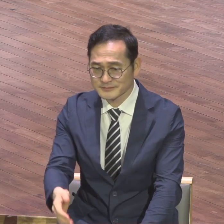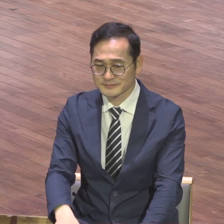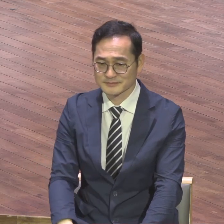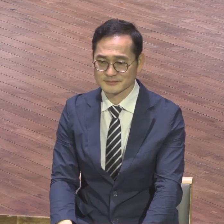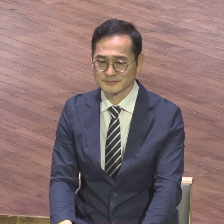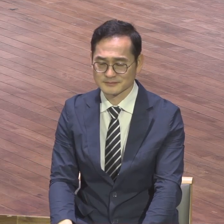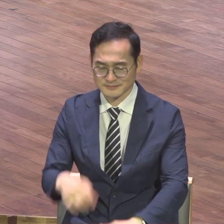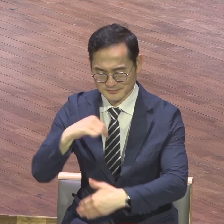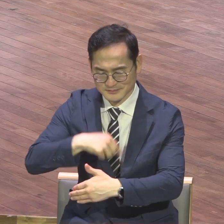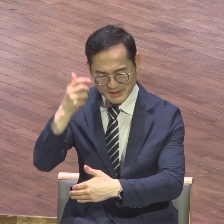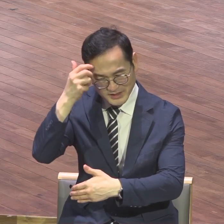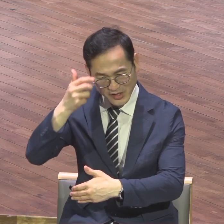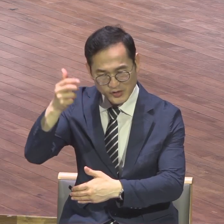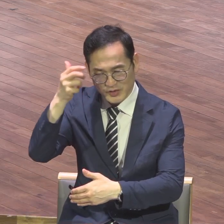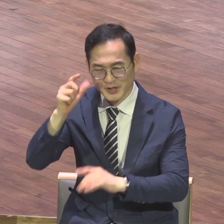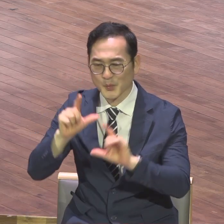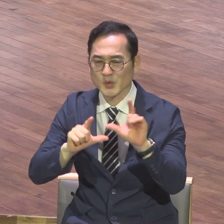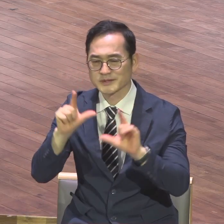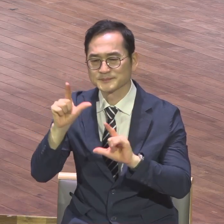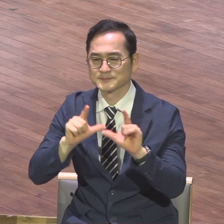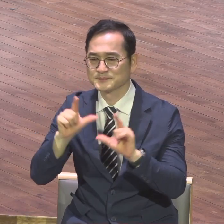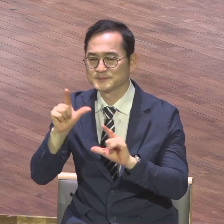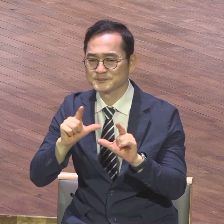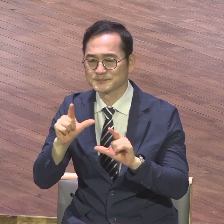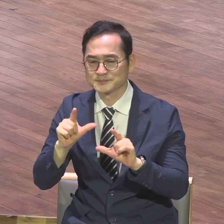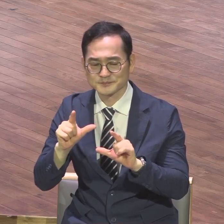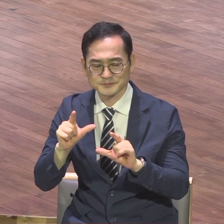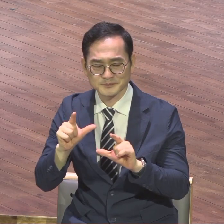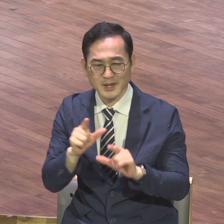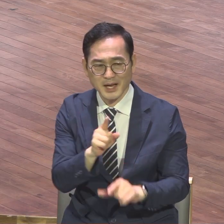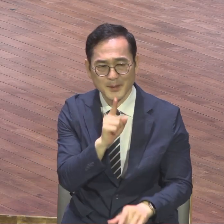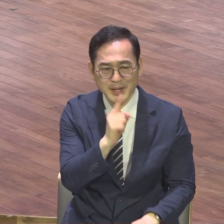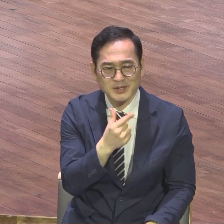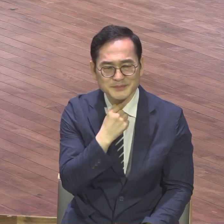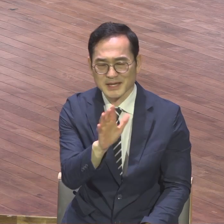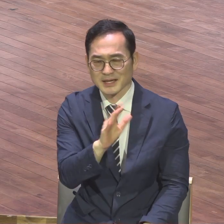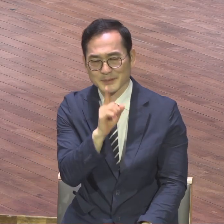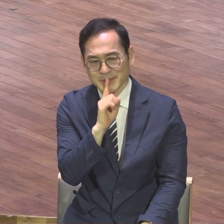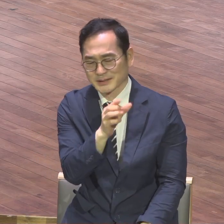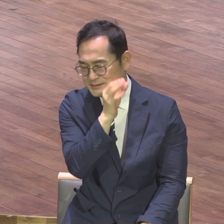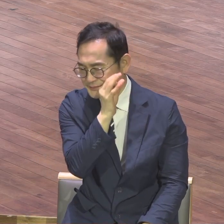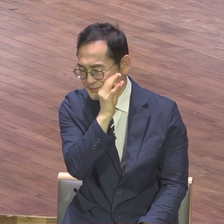그래요. 영적 상태가, 내 영적 상태가 남에게 말하고 싶지도 않다.